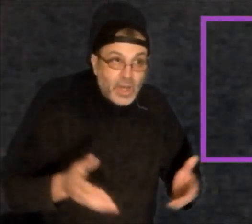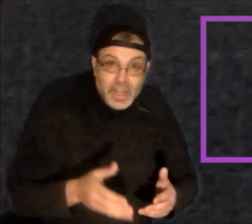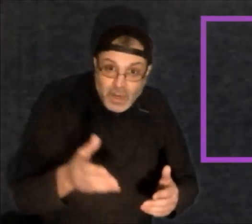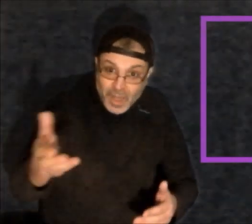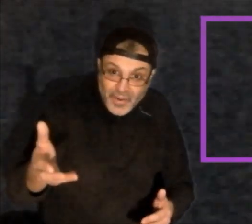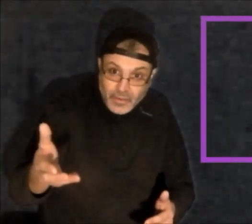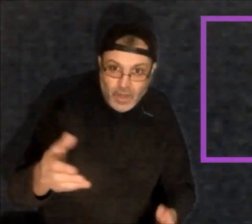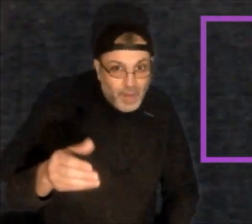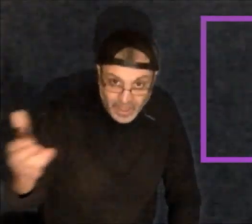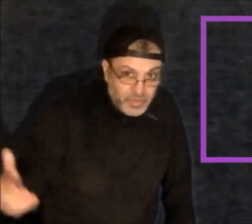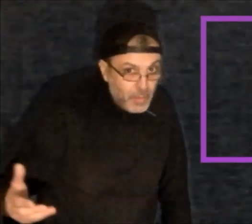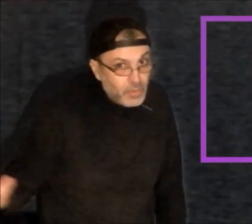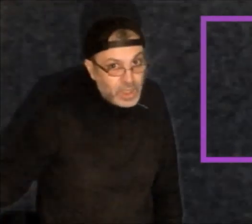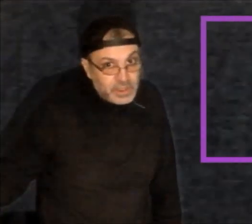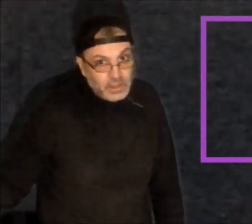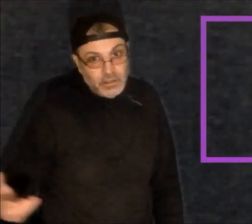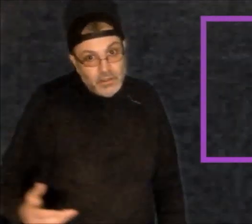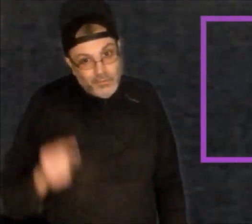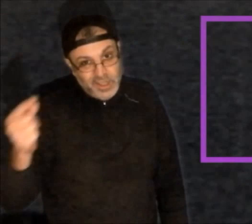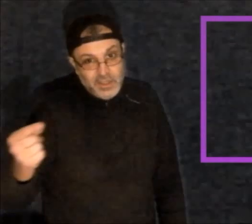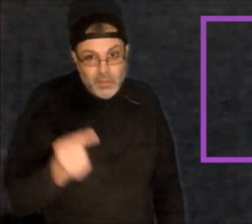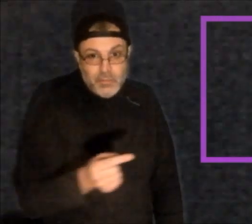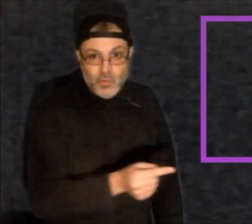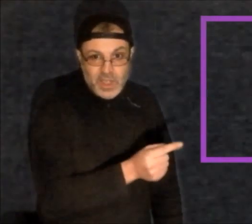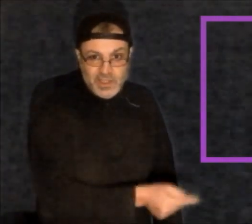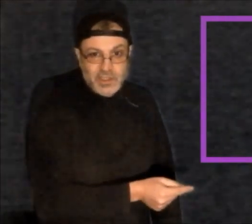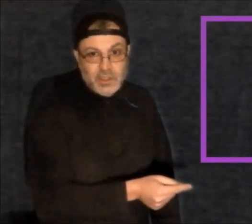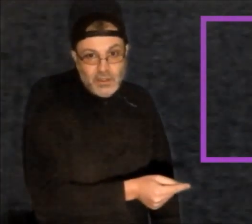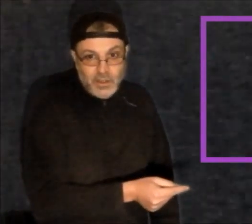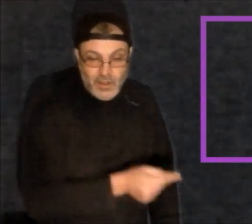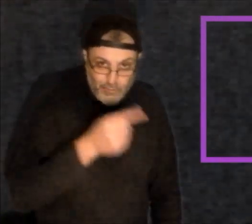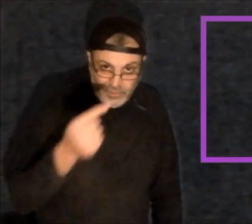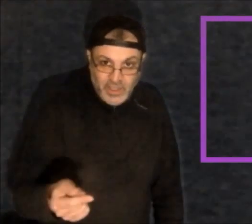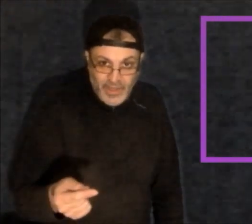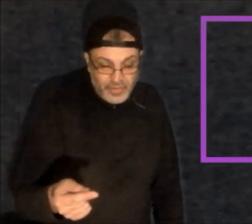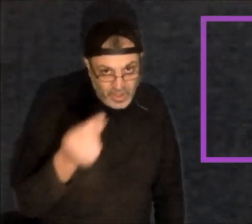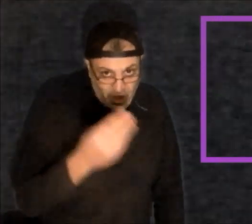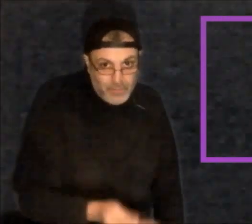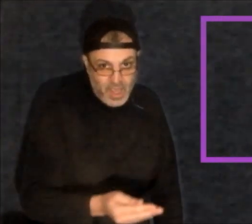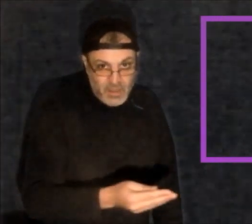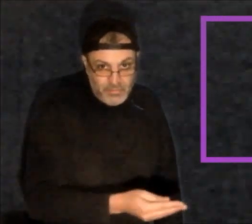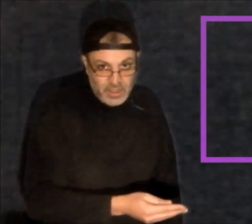فتقول مثلا أين المقر؟ المقر في باب الوادي في باب الوادي في حجر